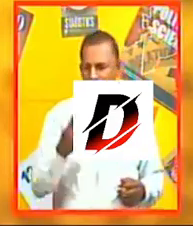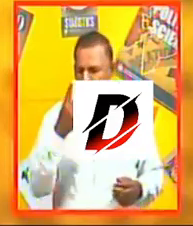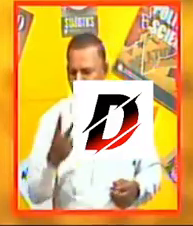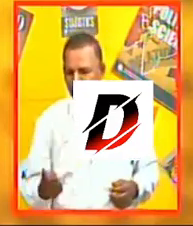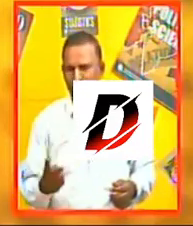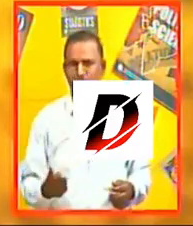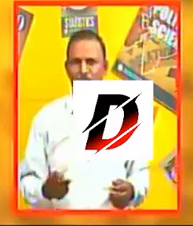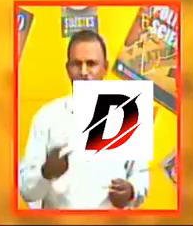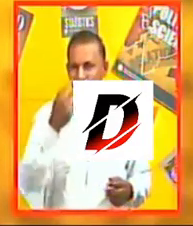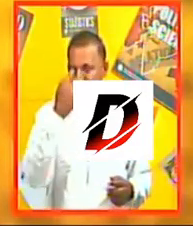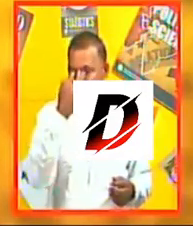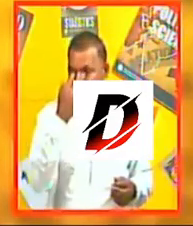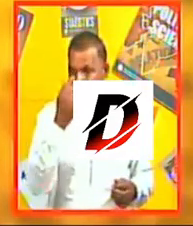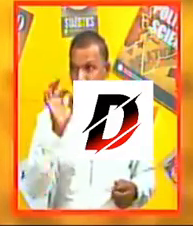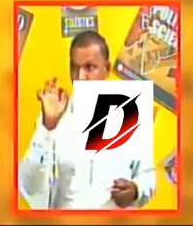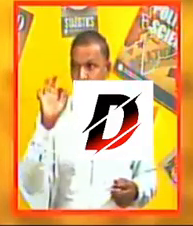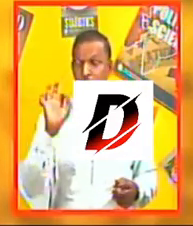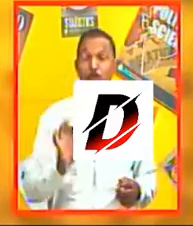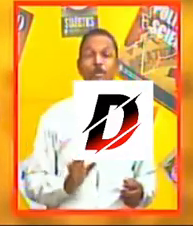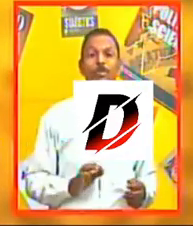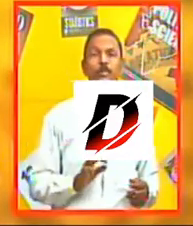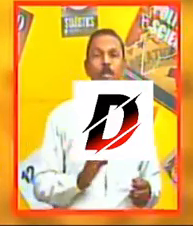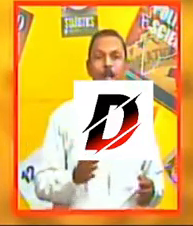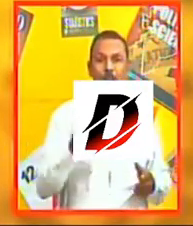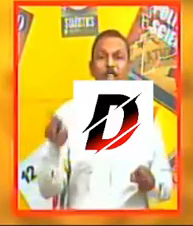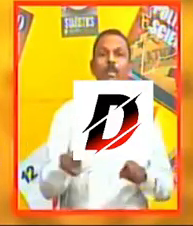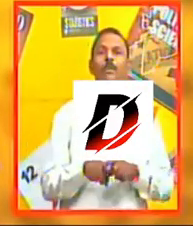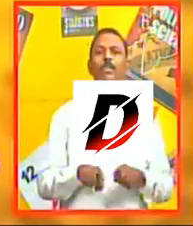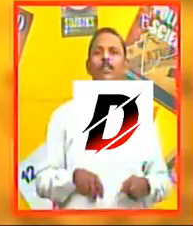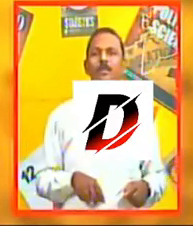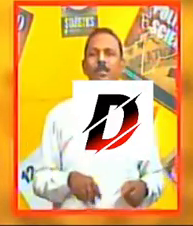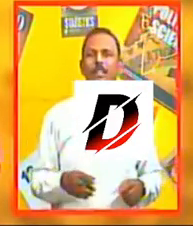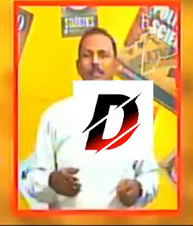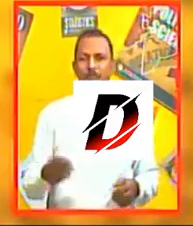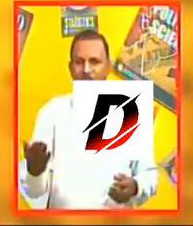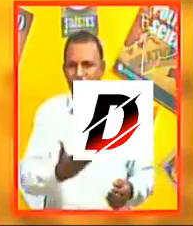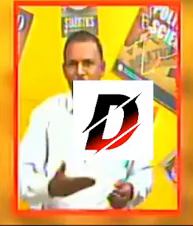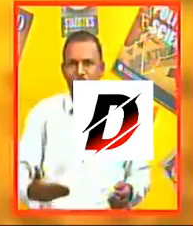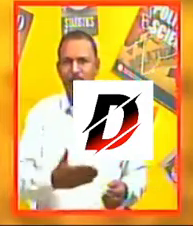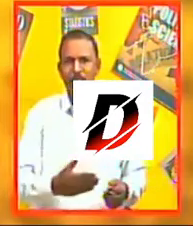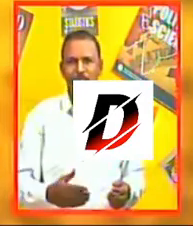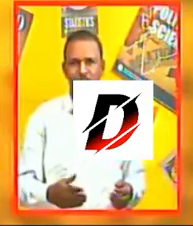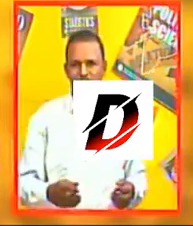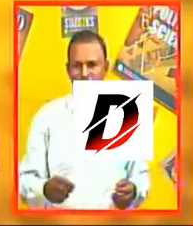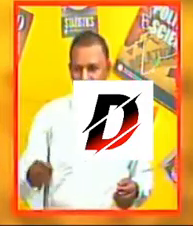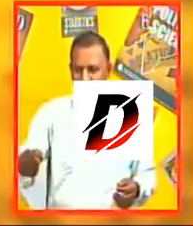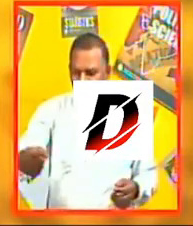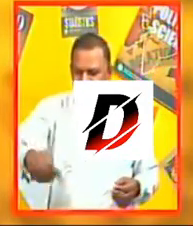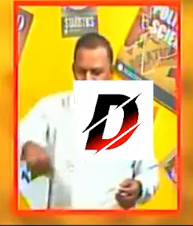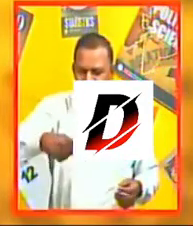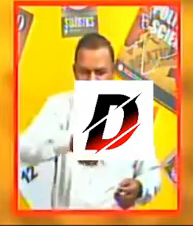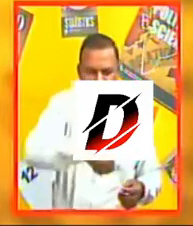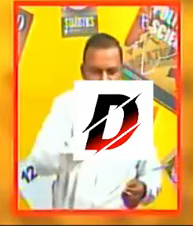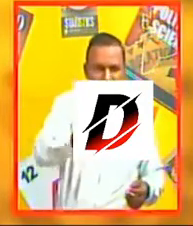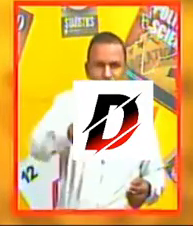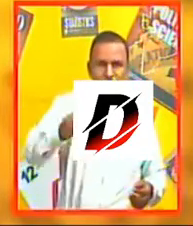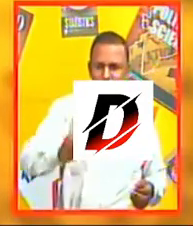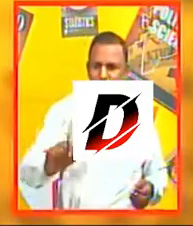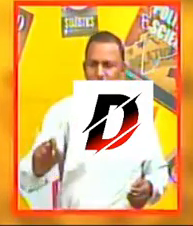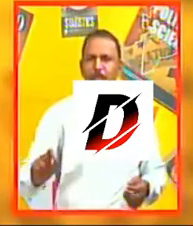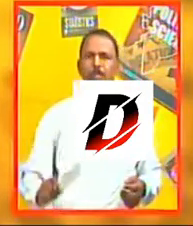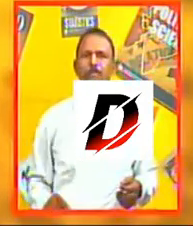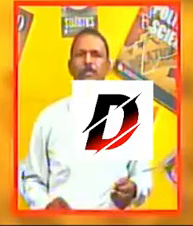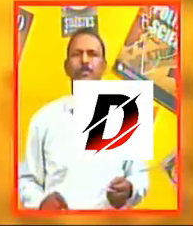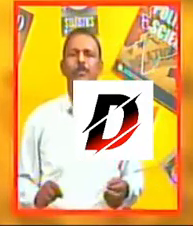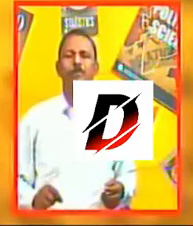சரி, எப்படி நாம் பார்ப்பதற்கு இரண்டு கண்கள் மிக முக்கியமோ, அதே போல வரைபடங்களில் எந்த ஒரு இடங்களை குறிப்பதாக